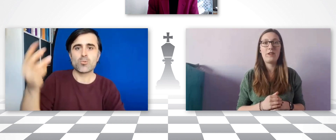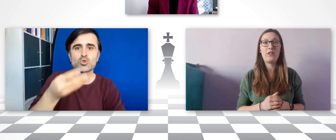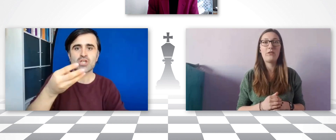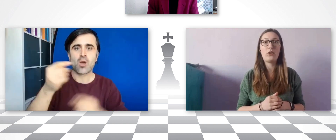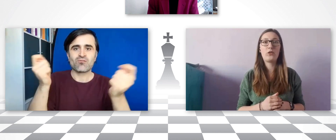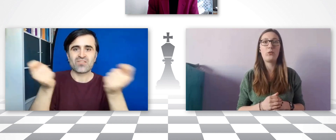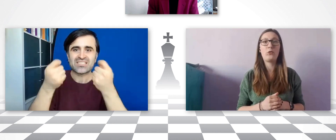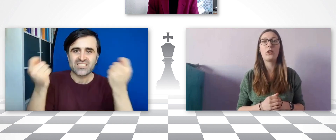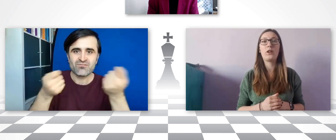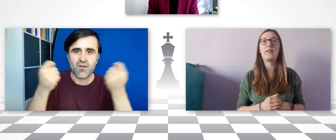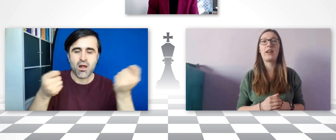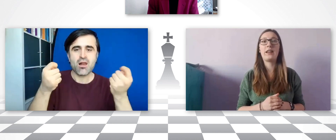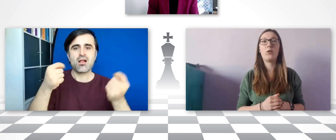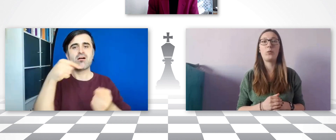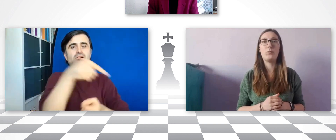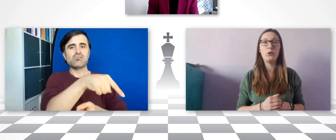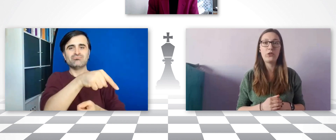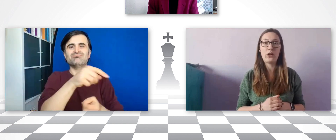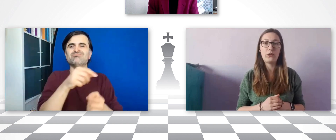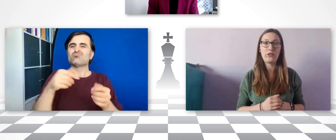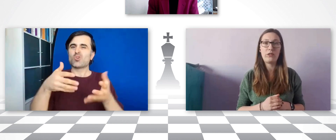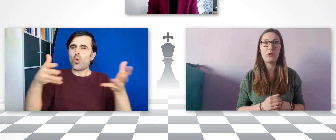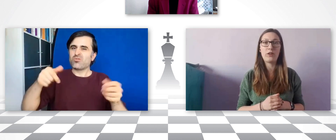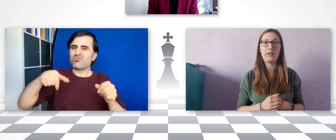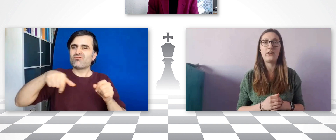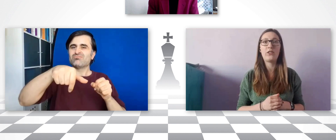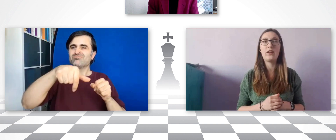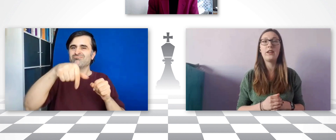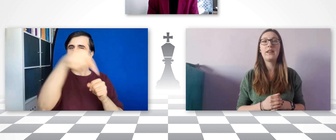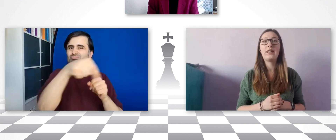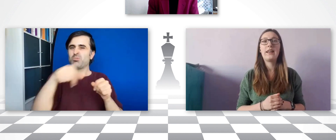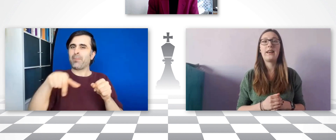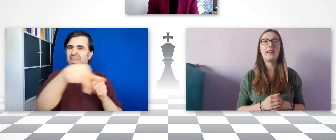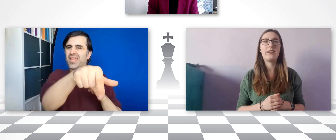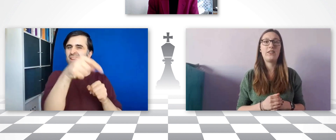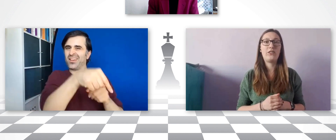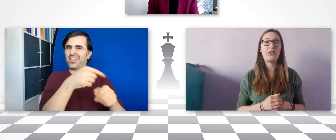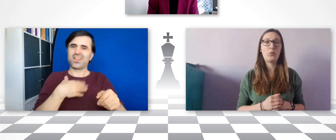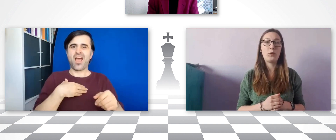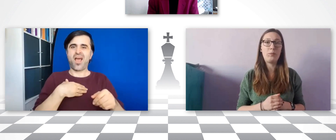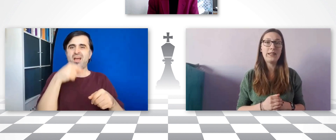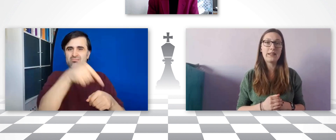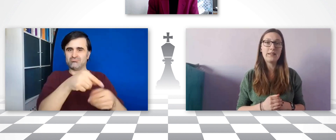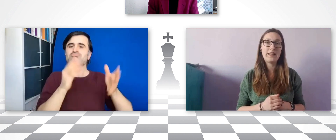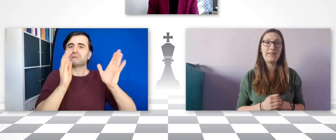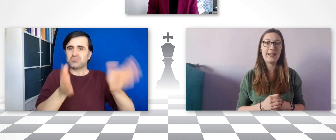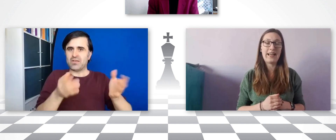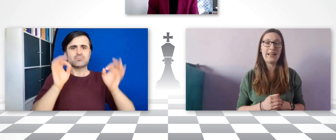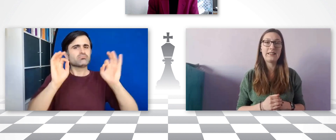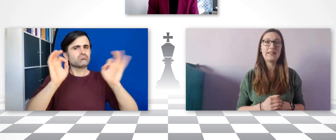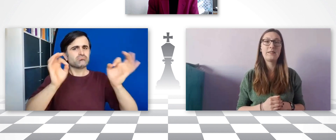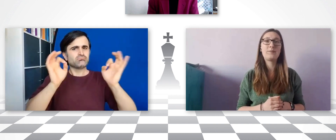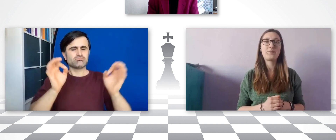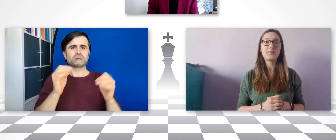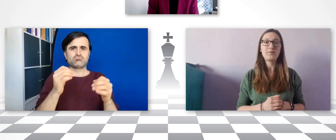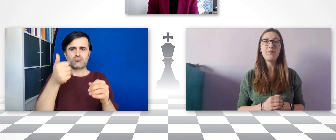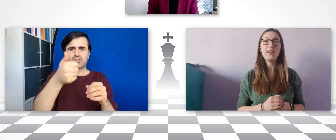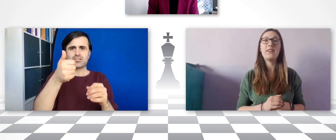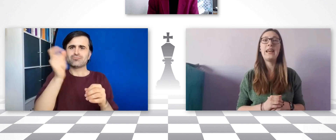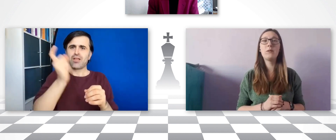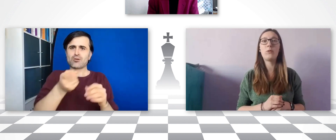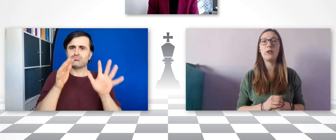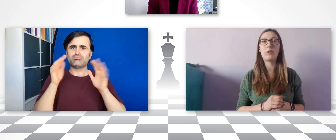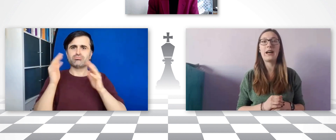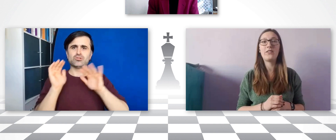evenementen en festivals te bezoeken. Wij zijn op het Mutrans Festival geweest, dat is op de Pier in Den Haag. Ja.